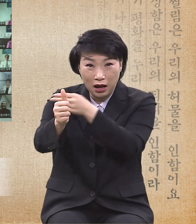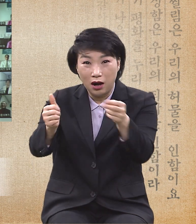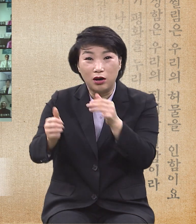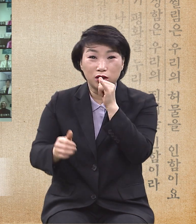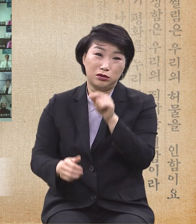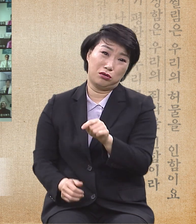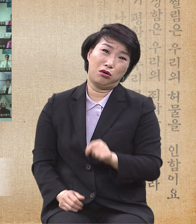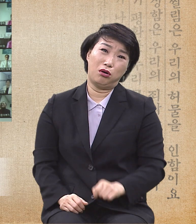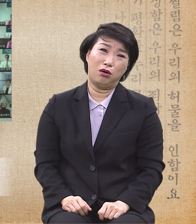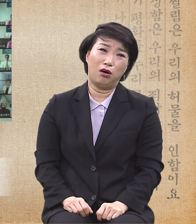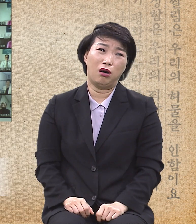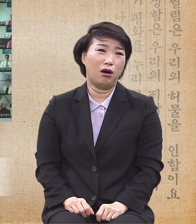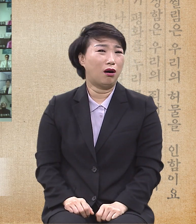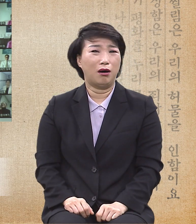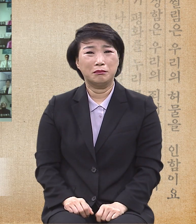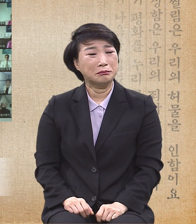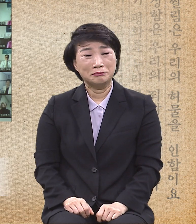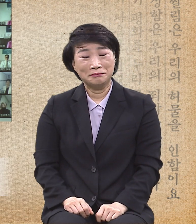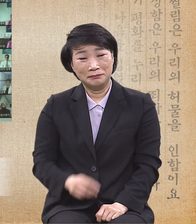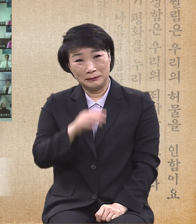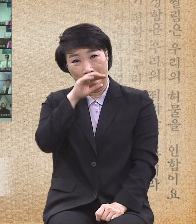매라면 이건